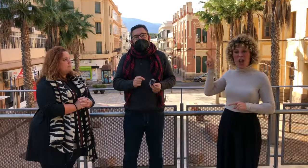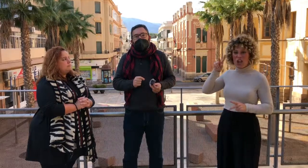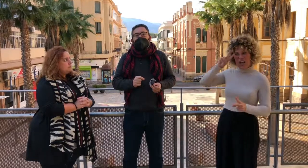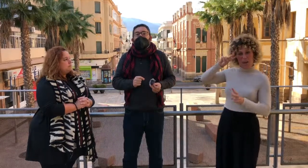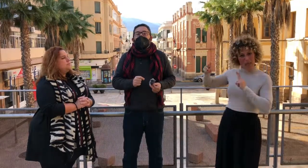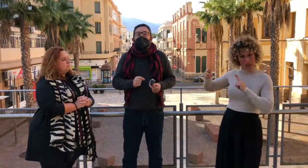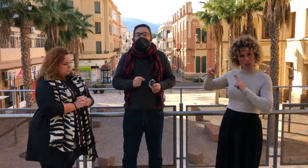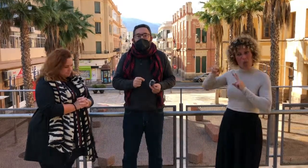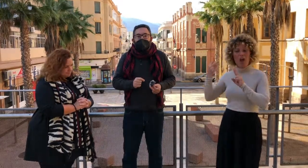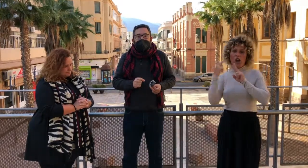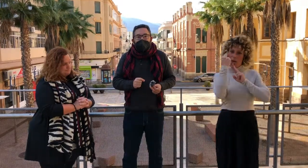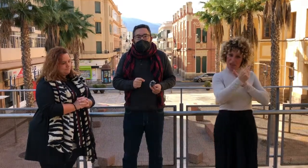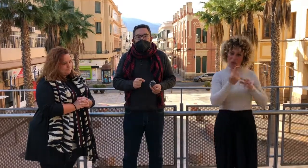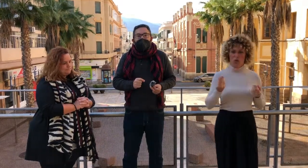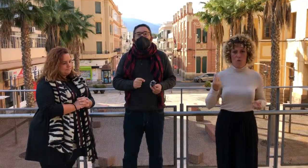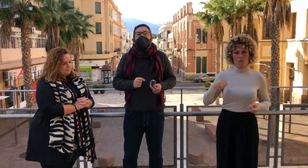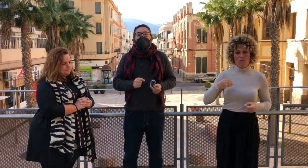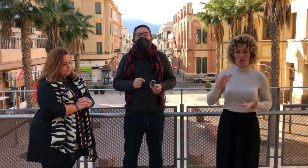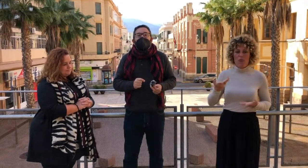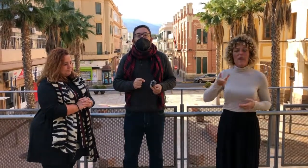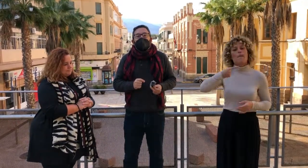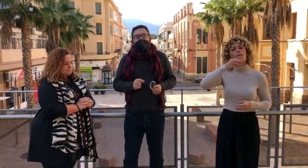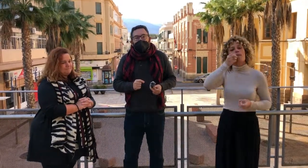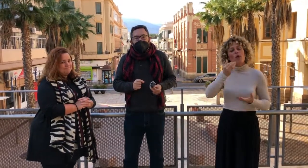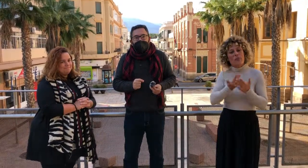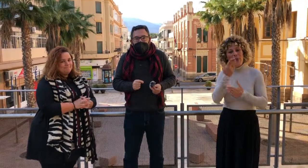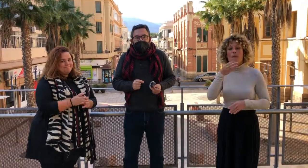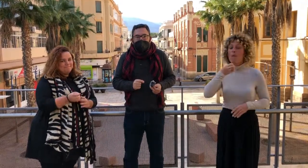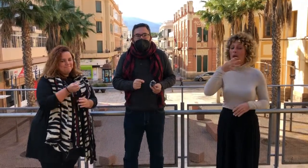Así que desde Onda Barricada, buenos días,